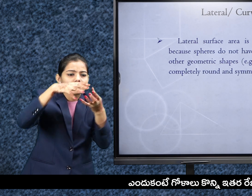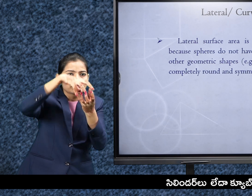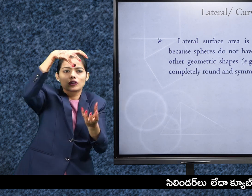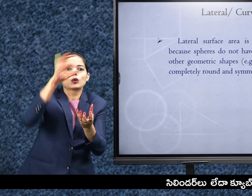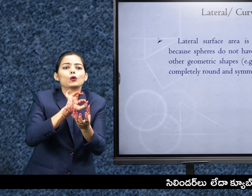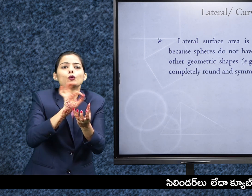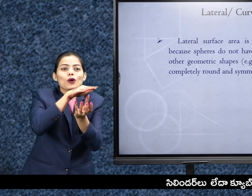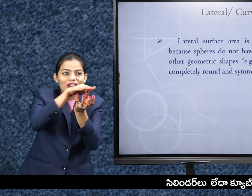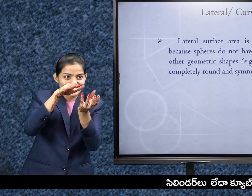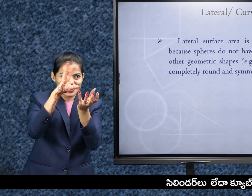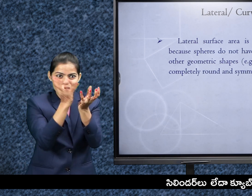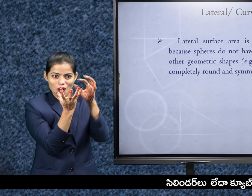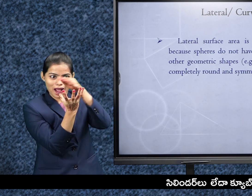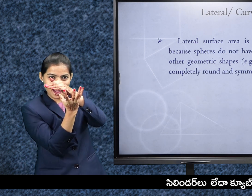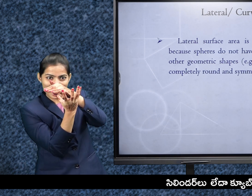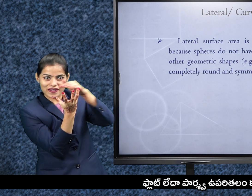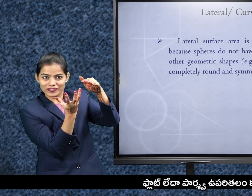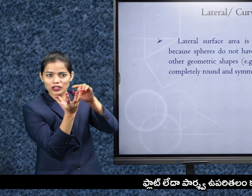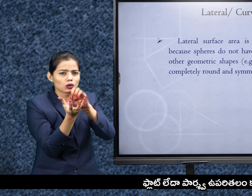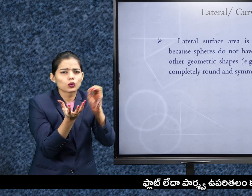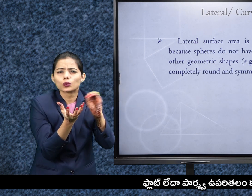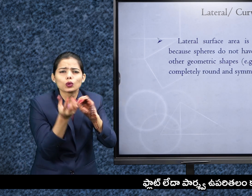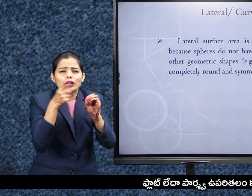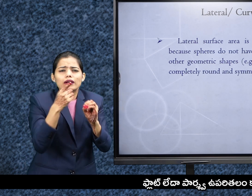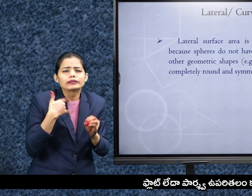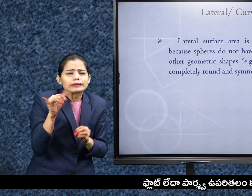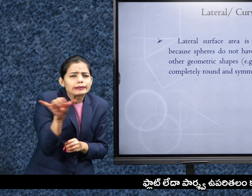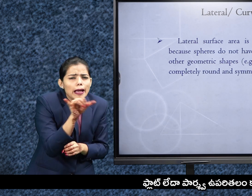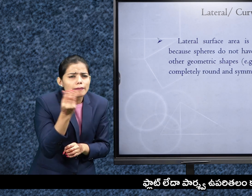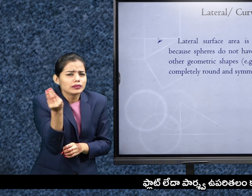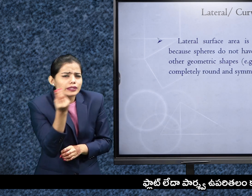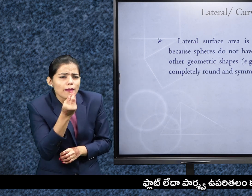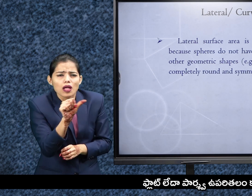అంటే సిలిండర్ లేదా క్యూబుల వలె ఫ్లాట్ లేదా పార్శ్వ ఉపరితలాన్ని కలిగి ఉండవు.